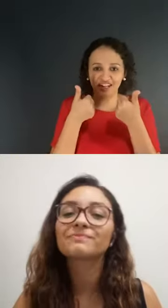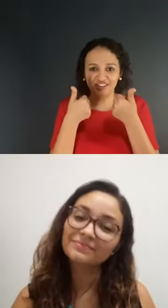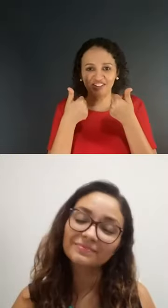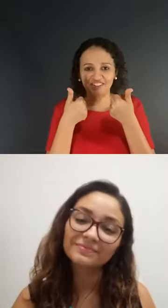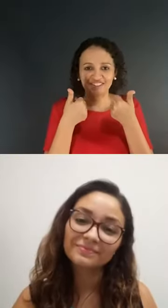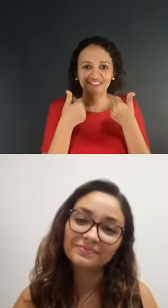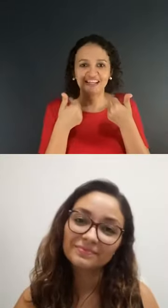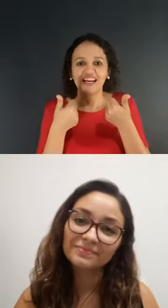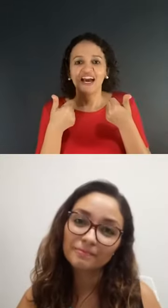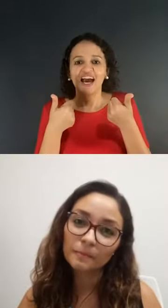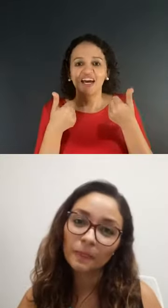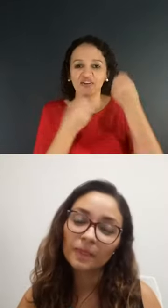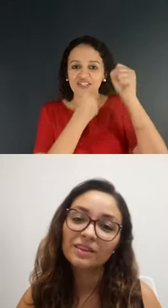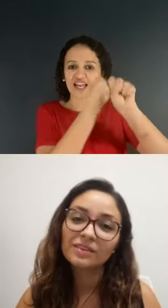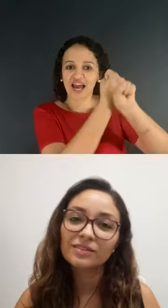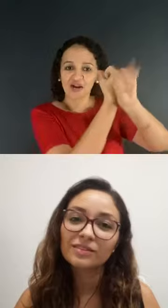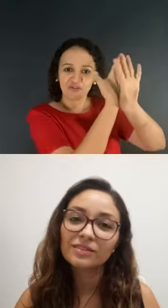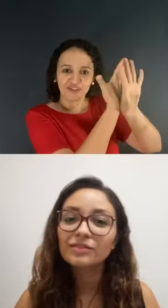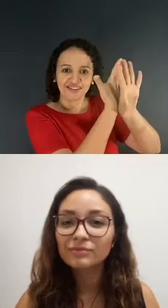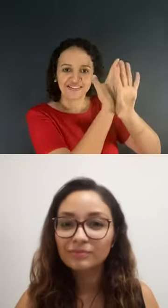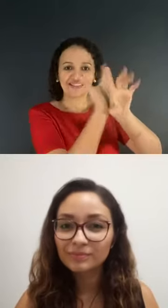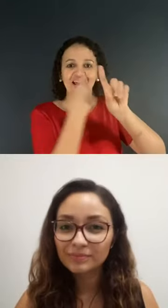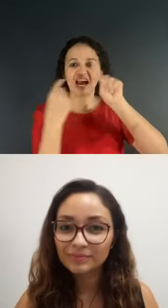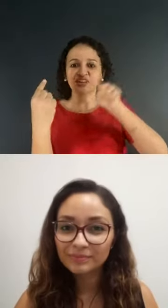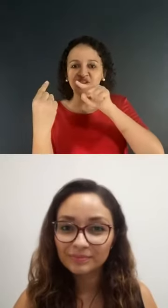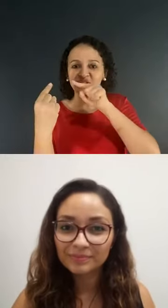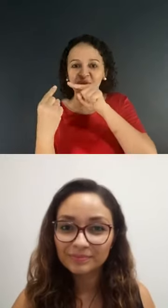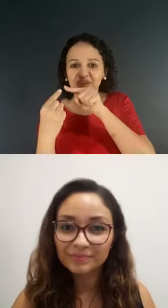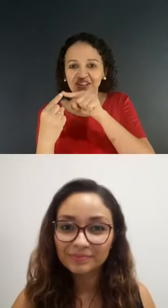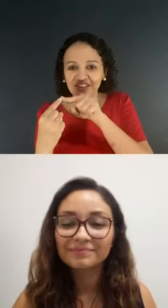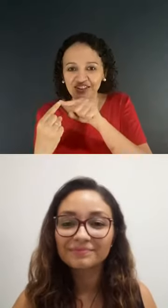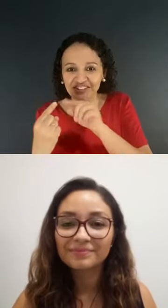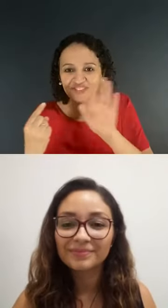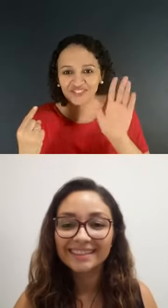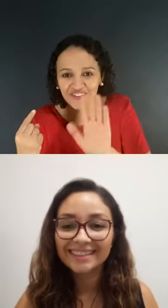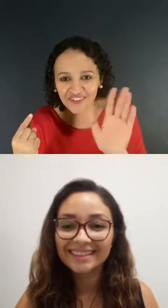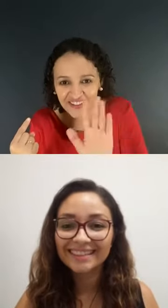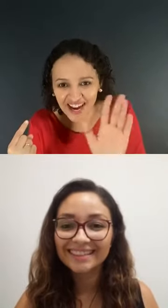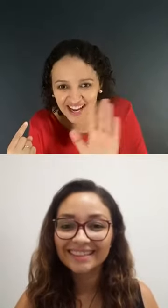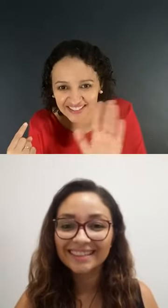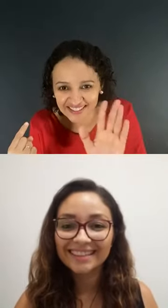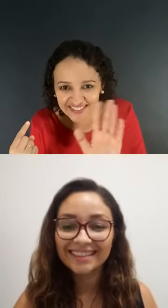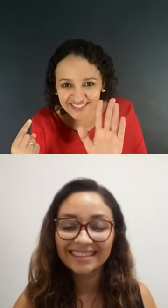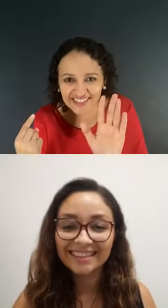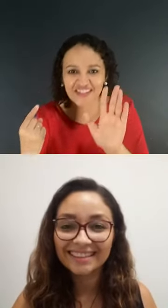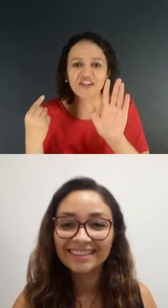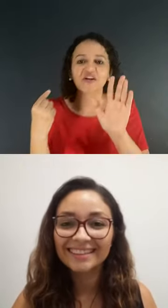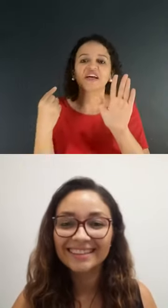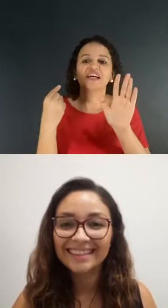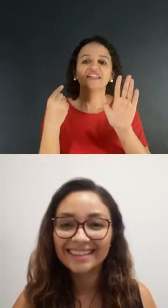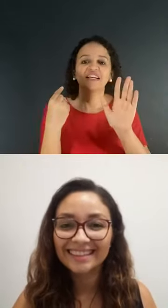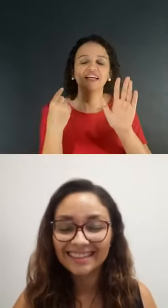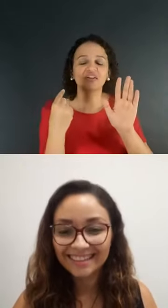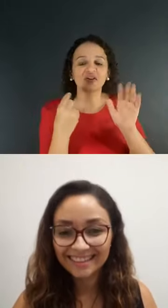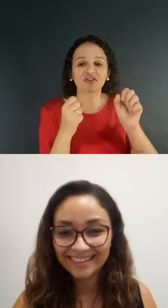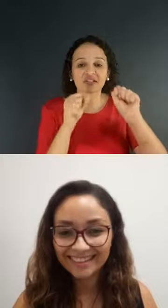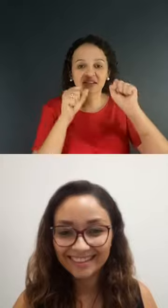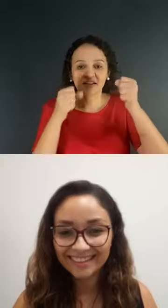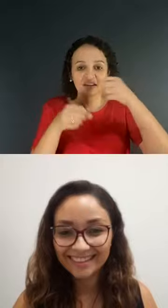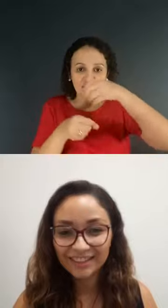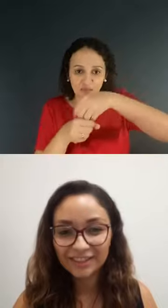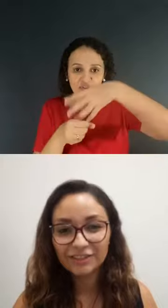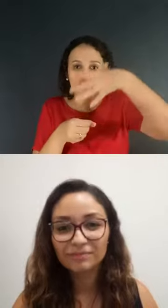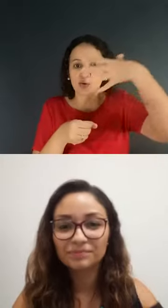Bom, gente, a nossa live atingiu o objetivo. Oi, Alisson. Né?